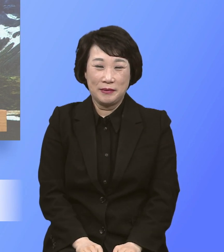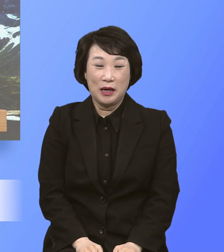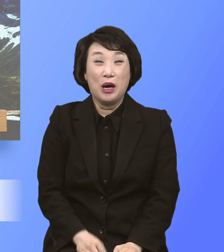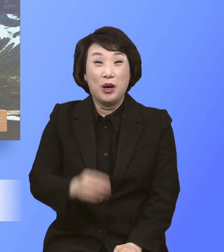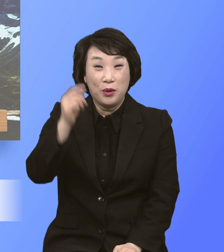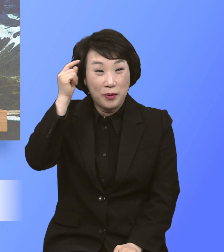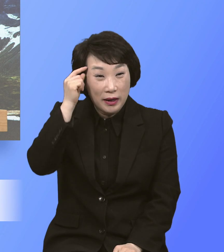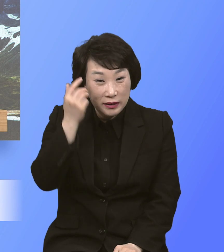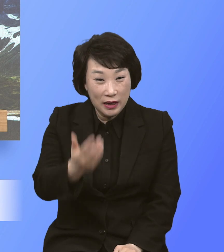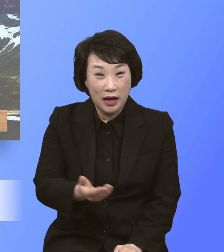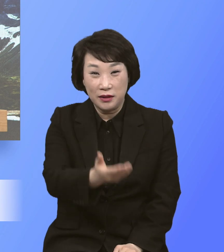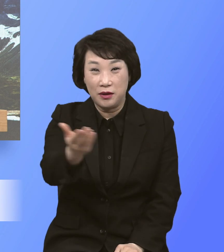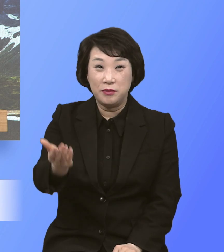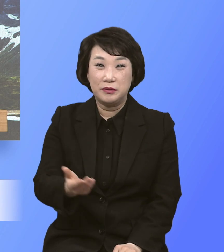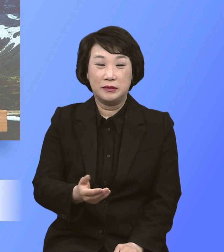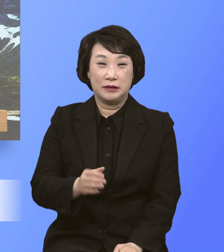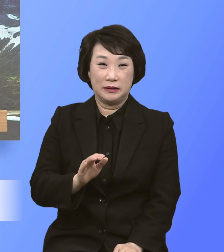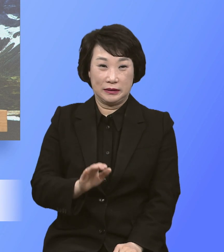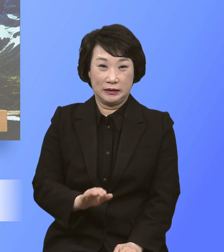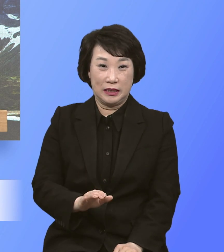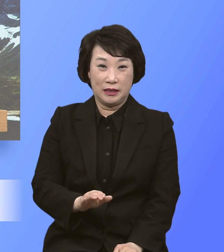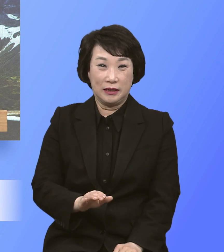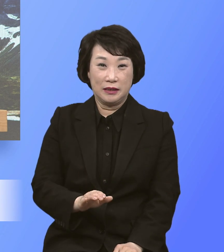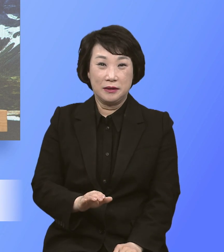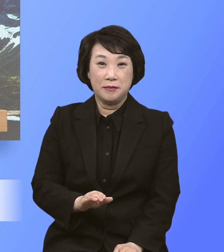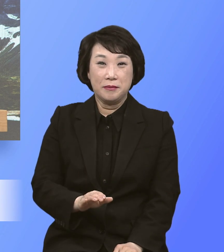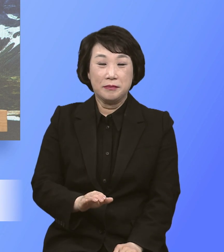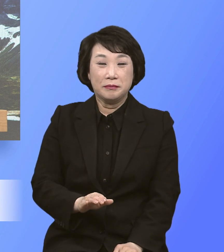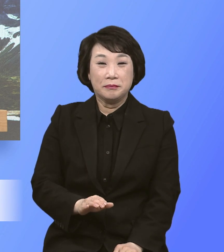왜 그러느냐? 응?